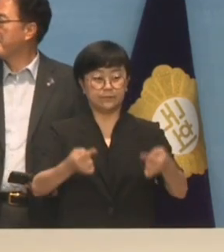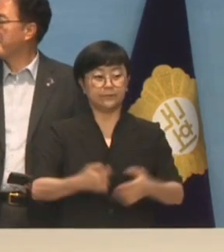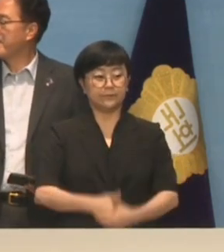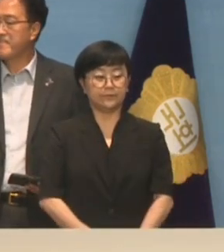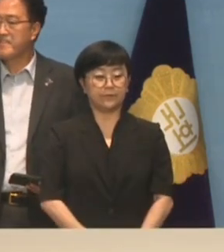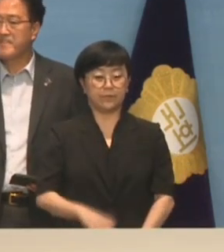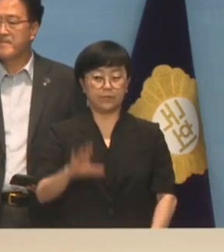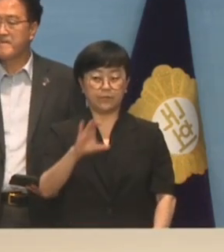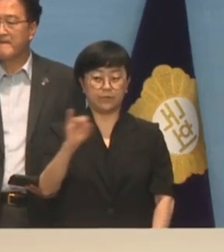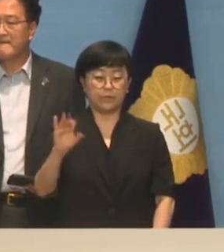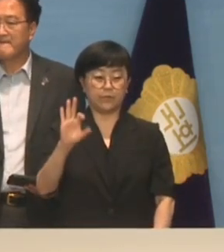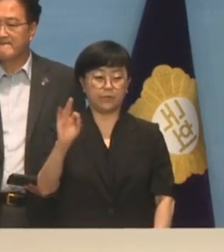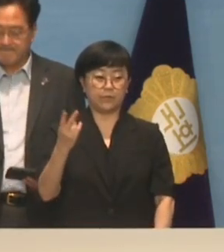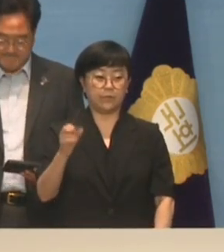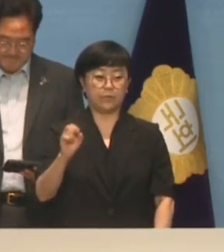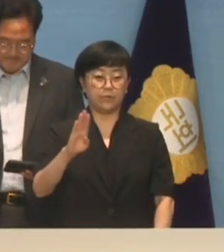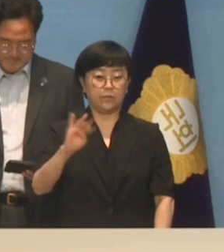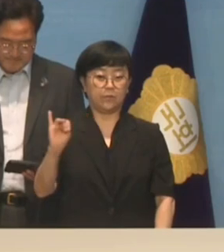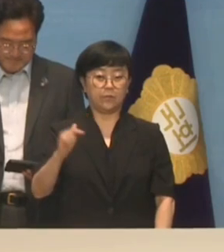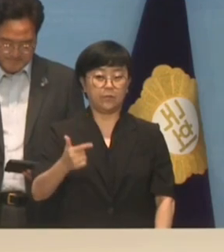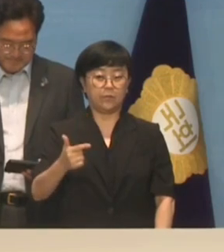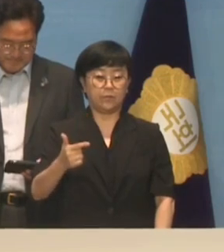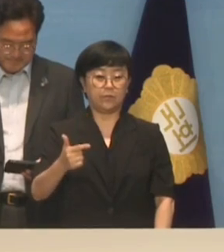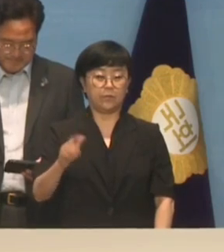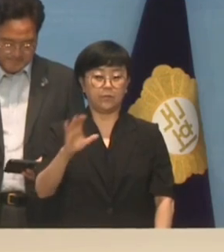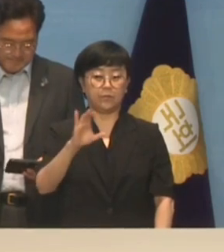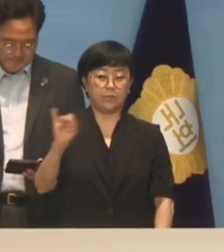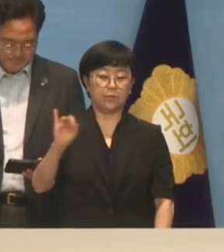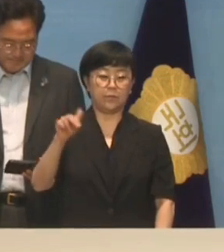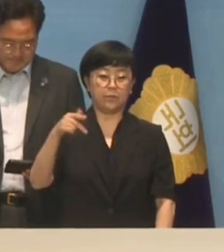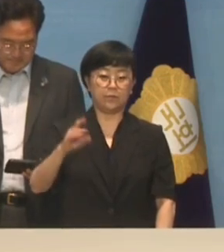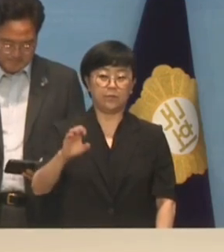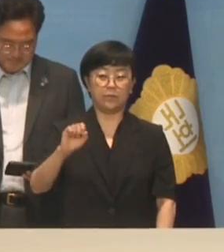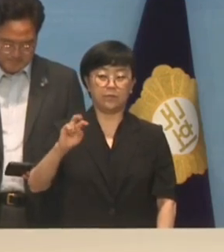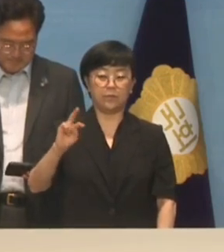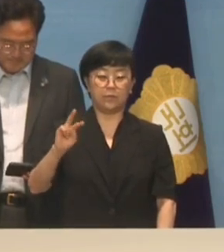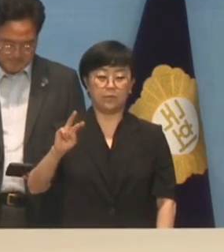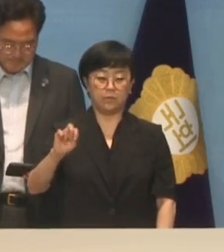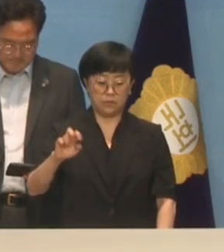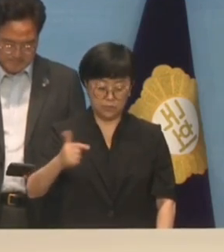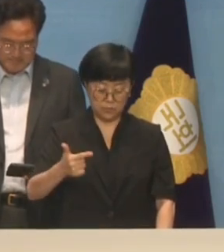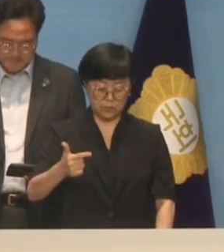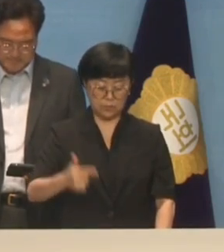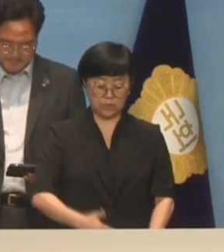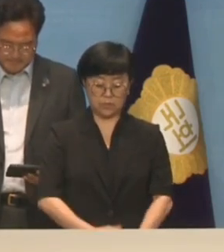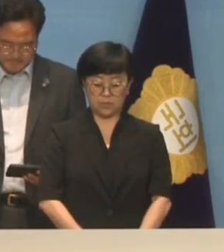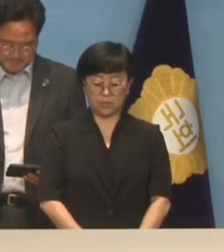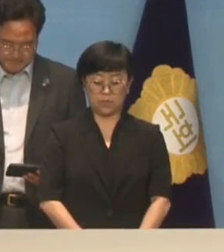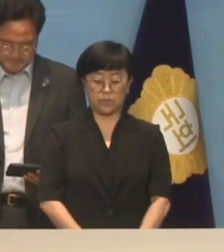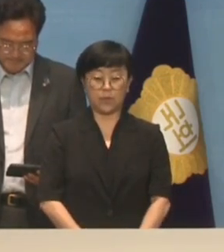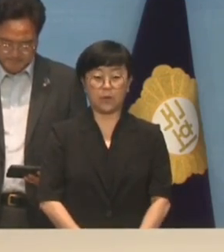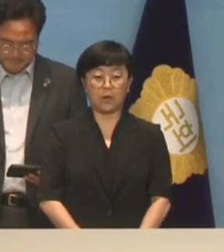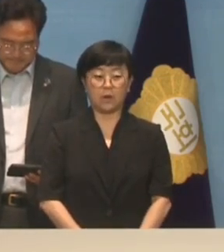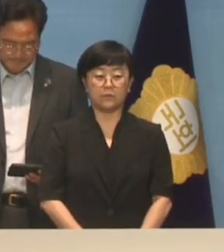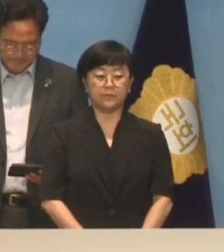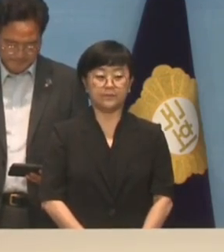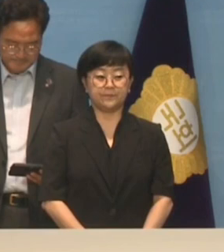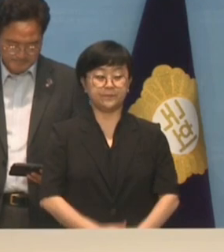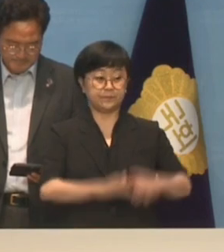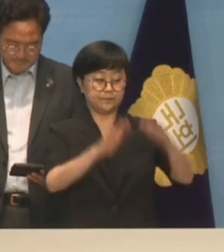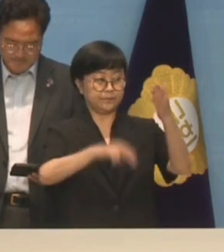네. 이용빈 의원님 오셨습니다. 이정문 의원님 오셨습니다. 네.